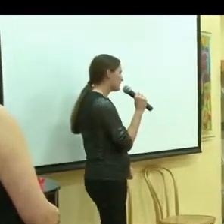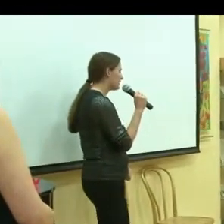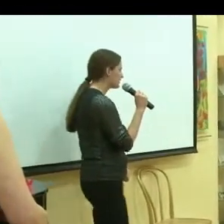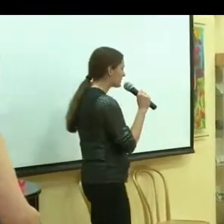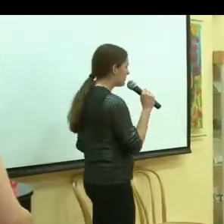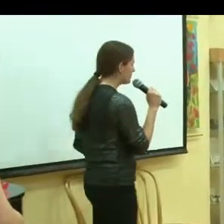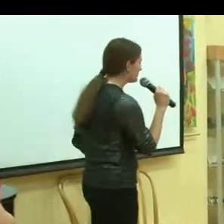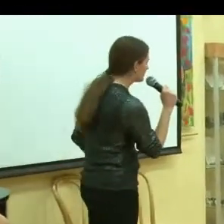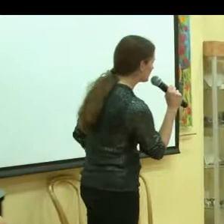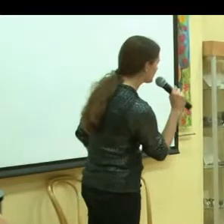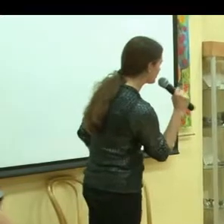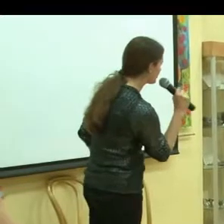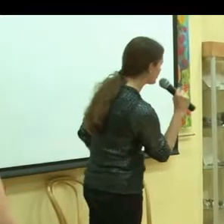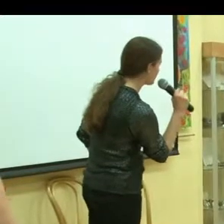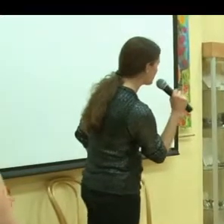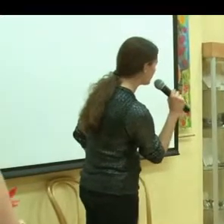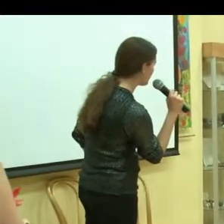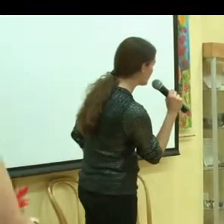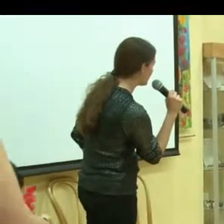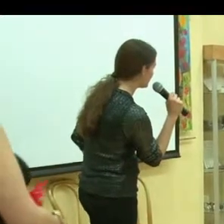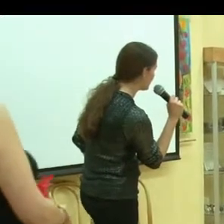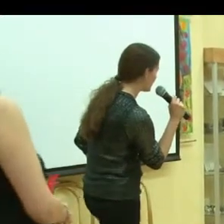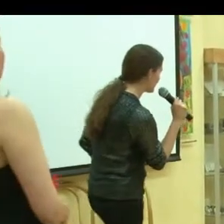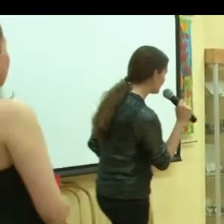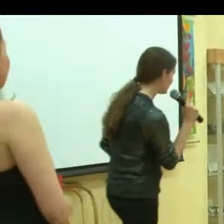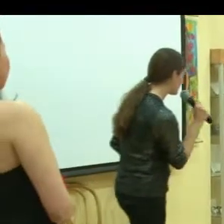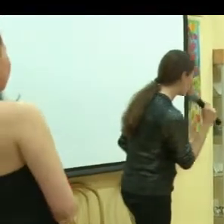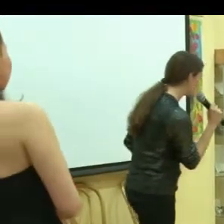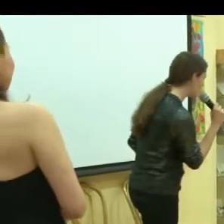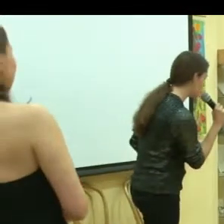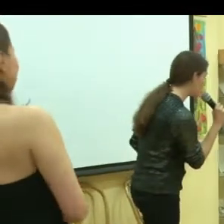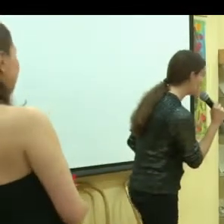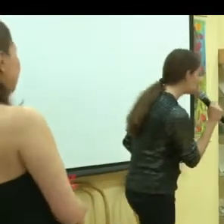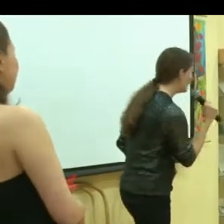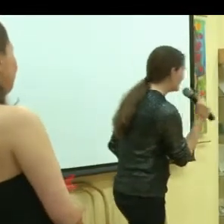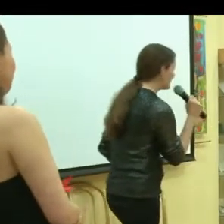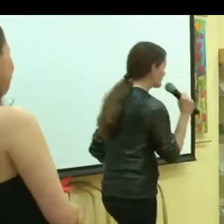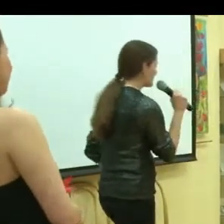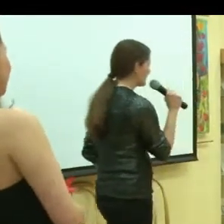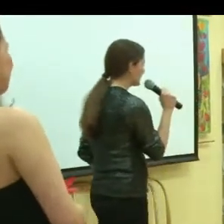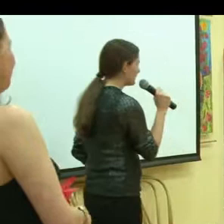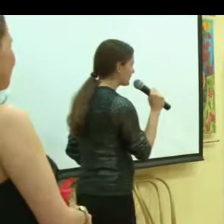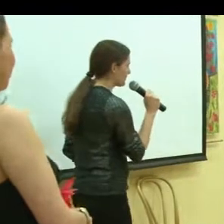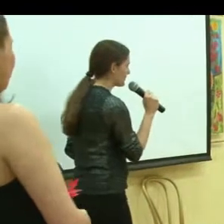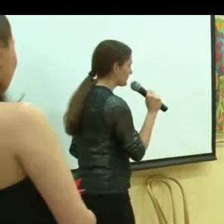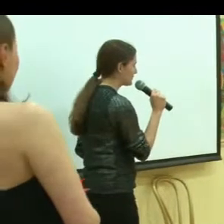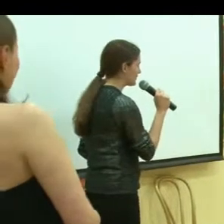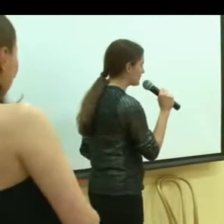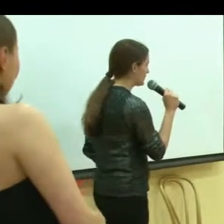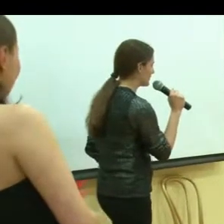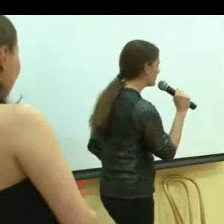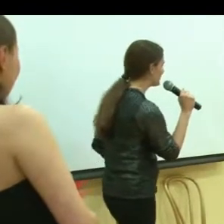powiedzmy. Chyba z głową, jest to wzór głowy końskiej. Tak, teraz widzę, że jest to głowa konia. Teraz właśnie Christiano podszedł,